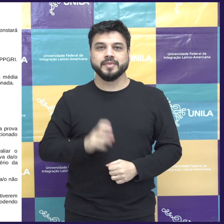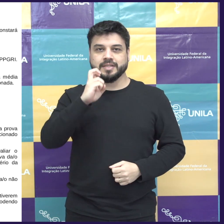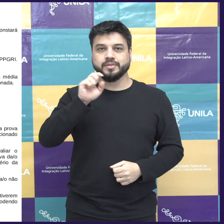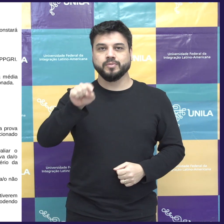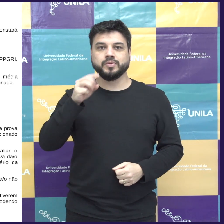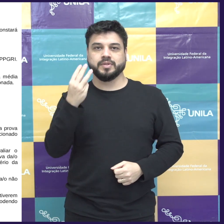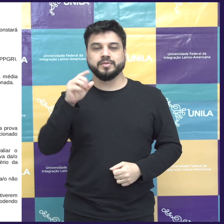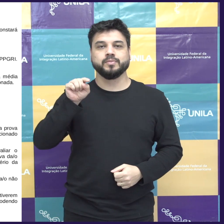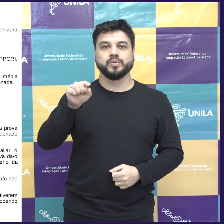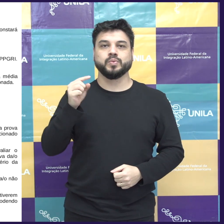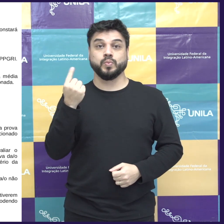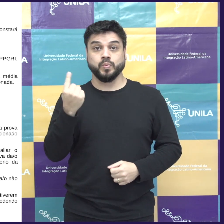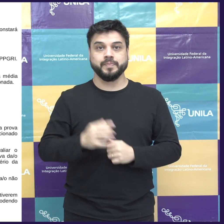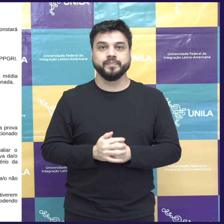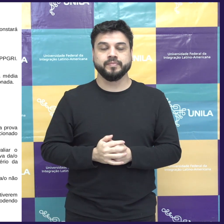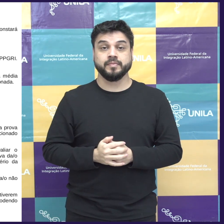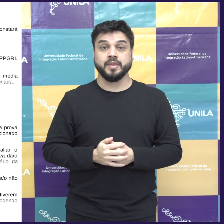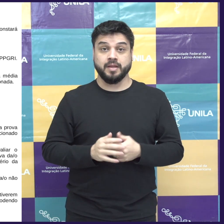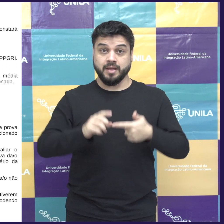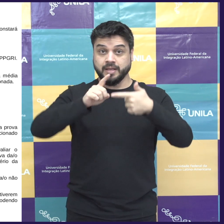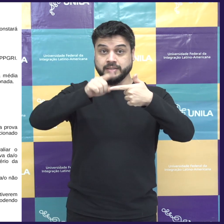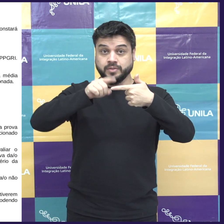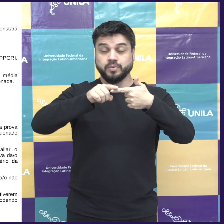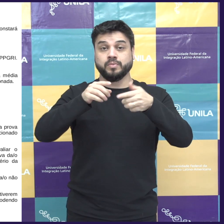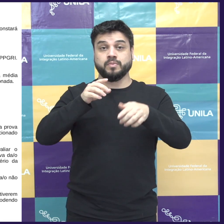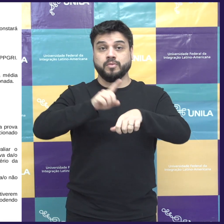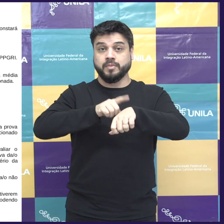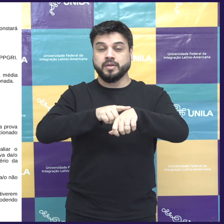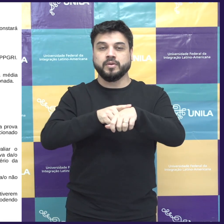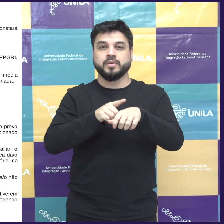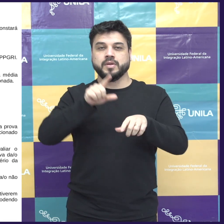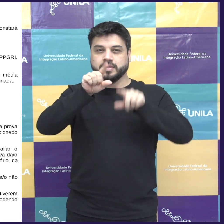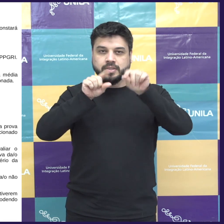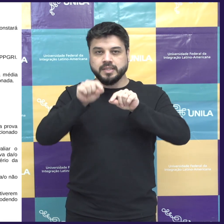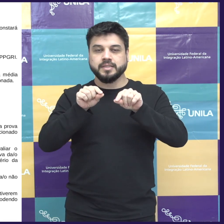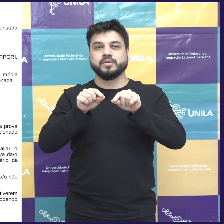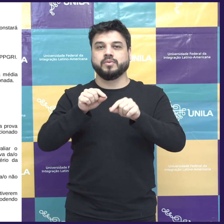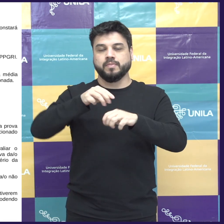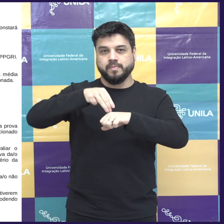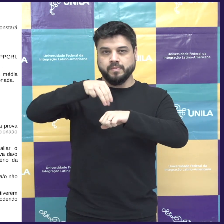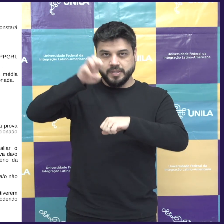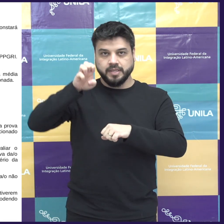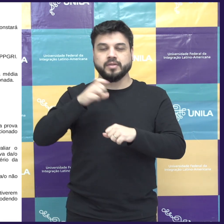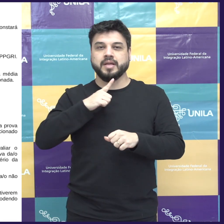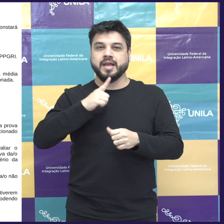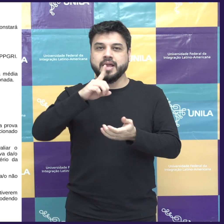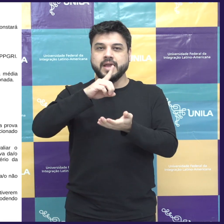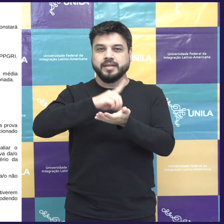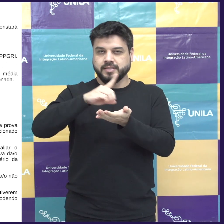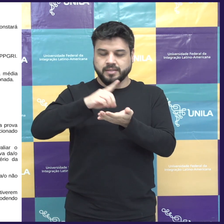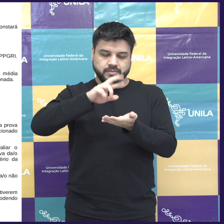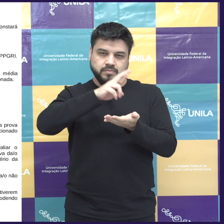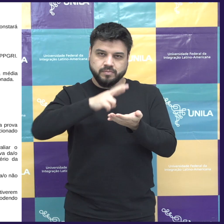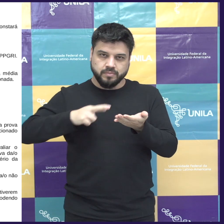5.3.1. A segunda etapa do processo de seleção do mestrado consistirá de uma prova dissertativa, de